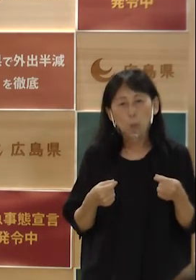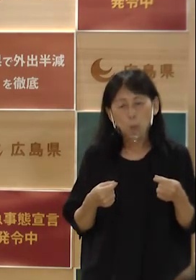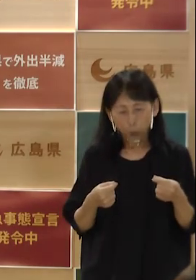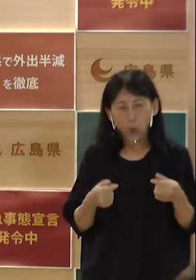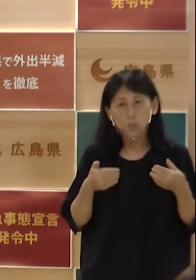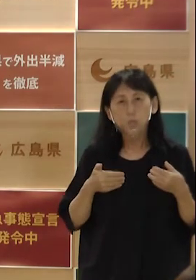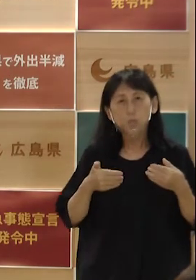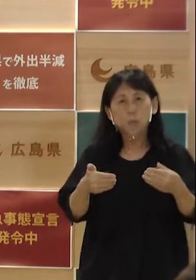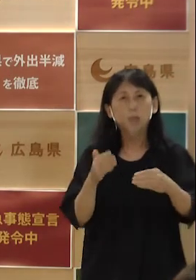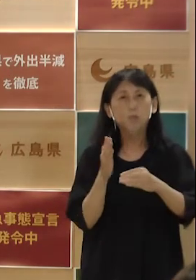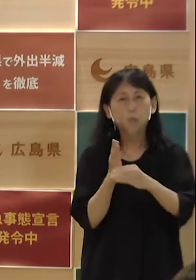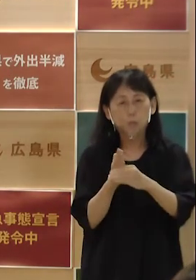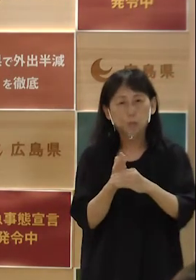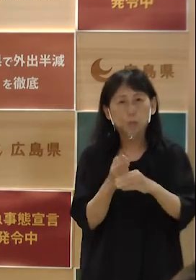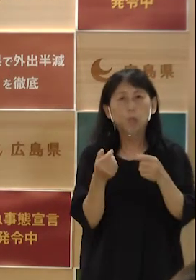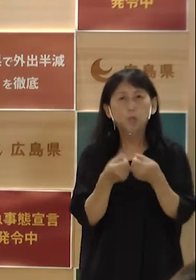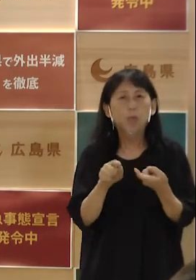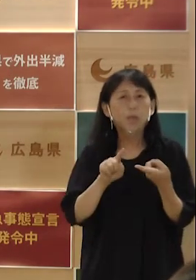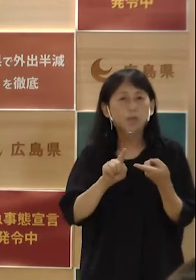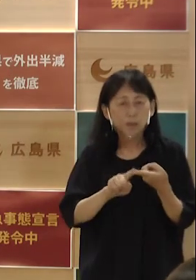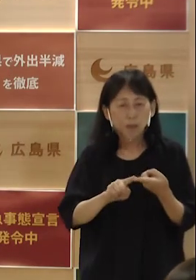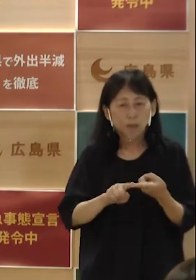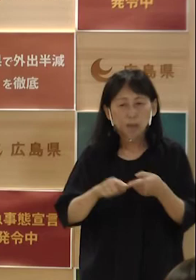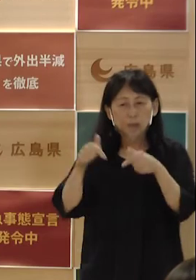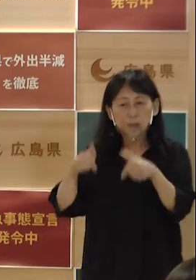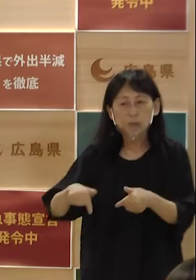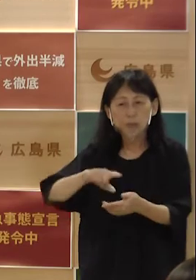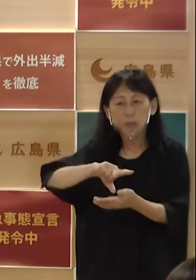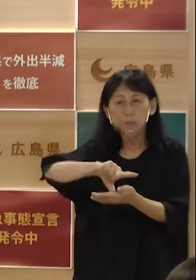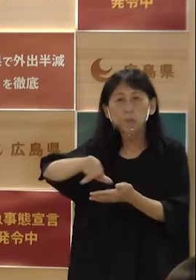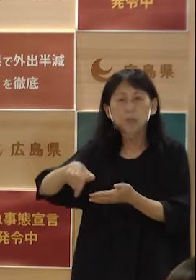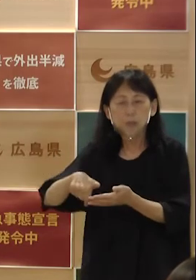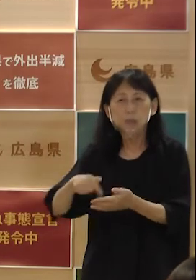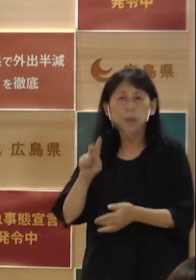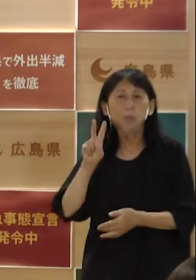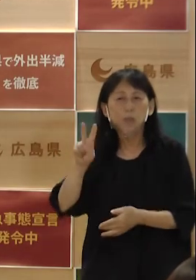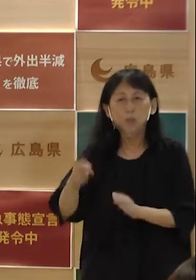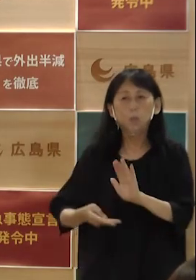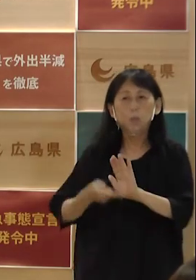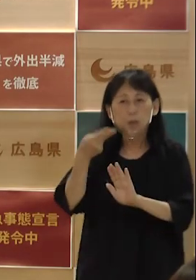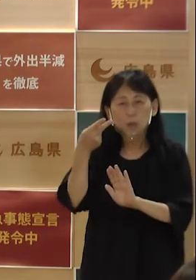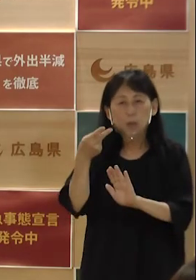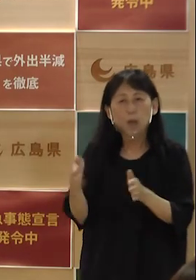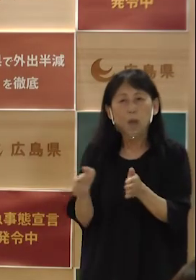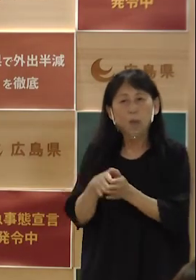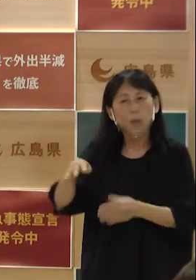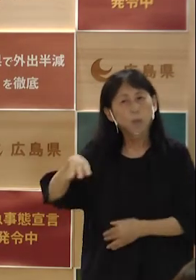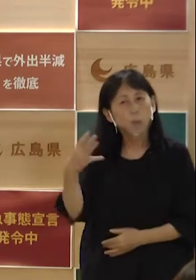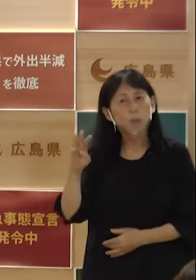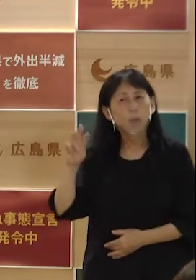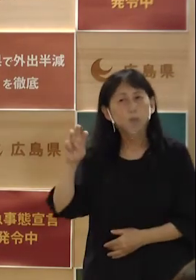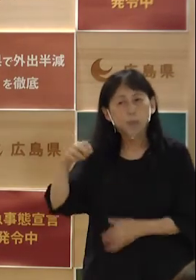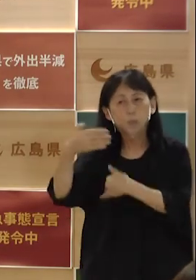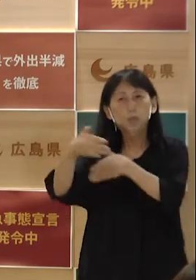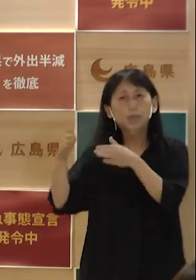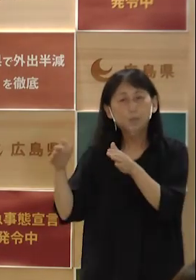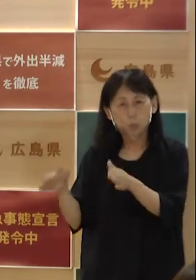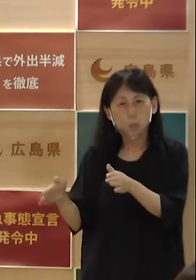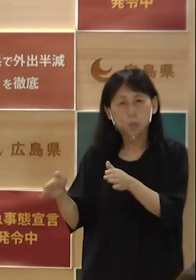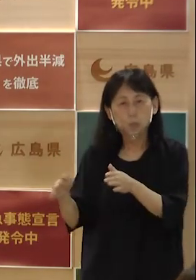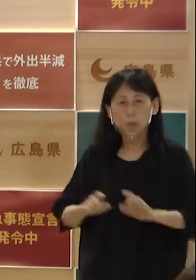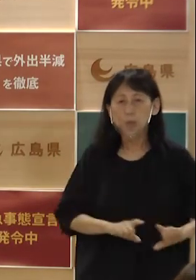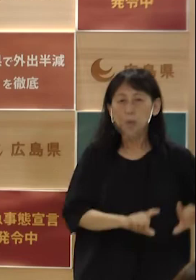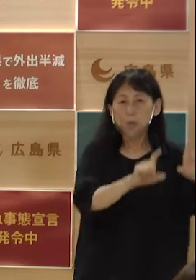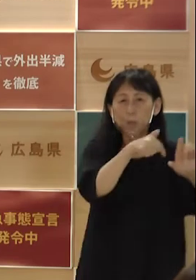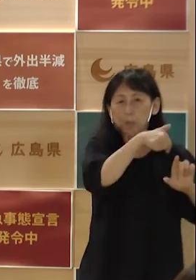です。具体的にはですね、西部地域には密集施設で、これ合計4つ約430室になりますけれども、それから